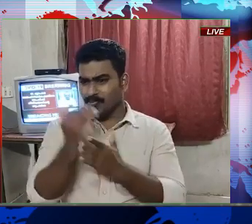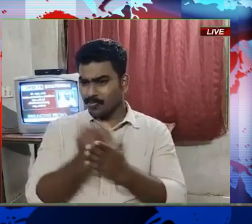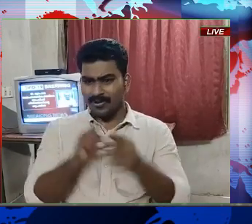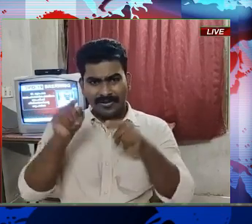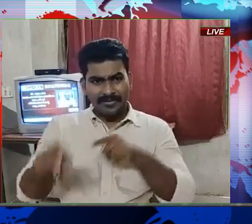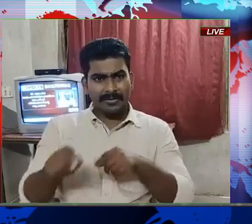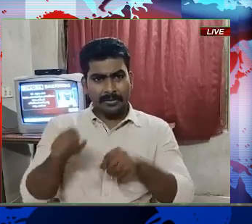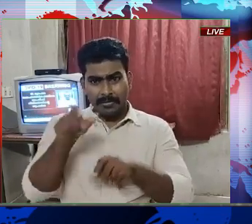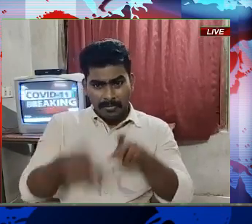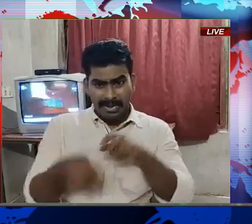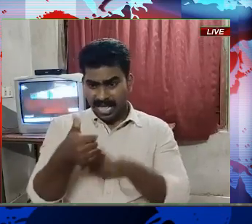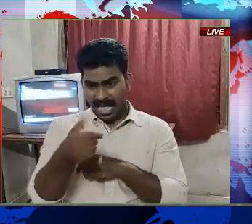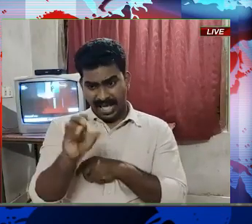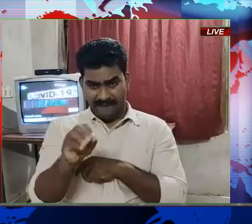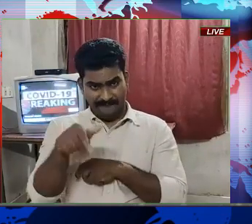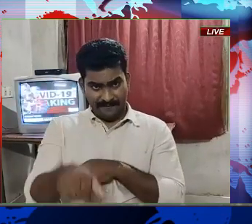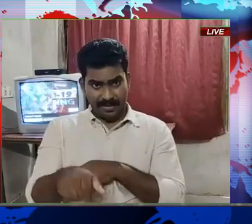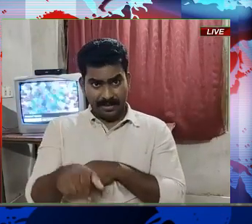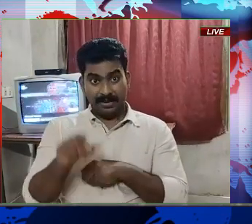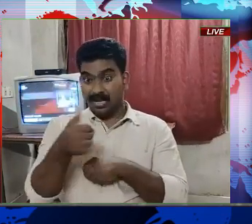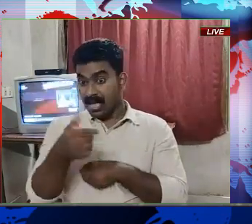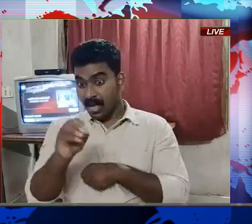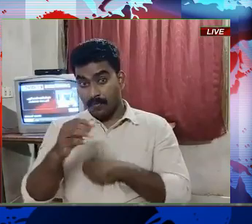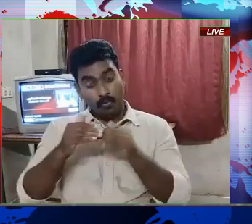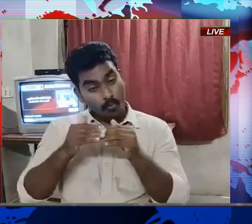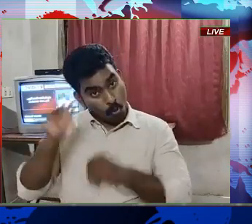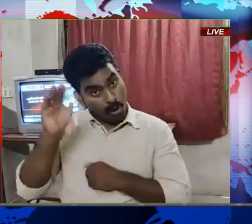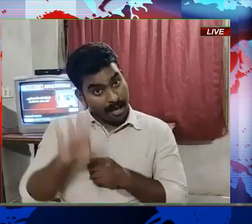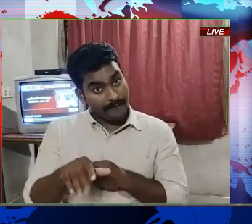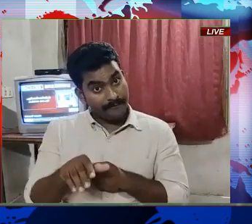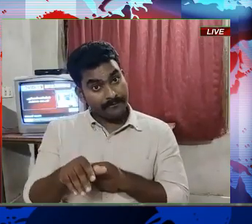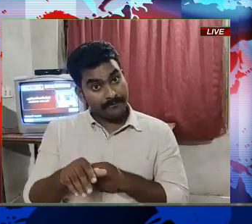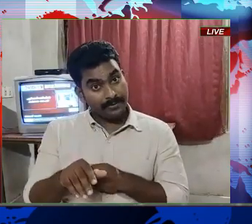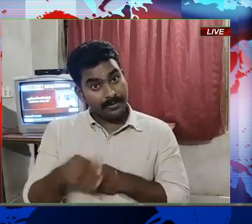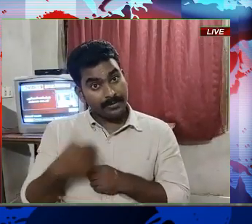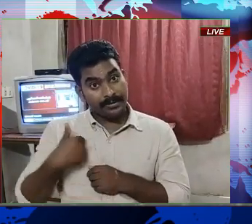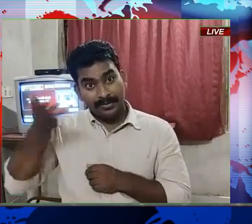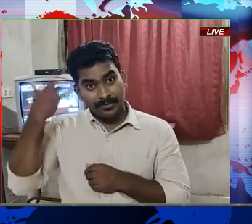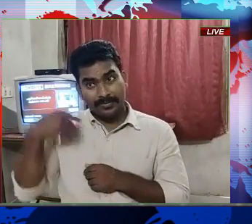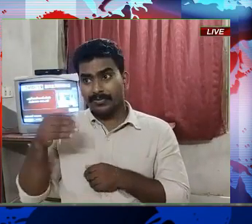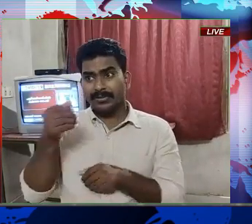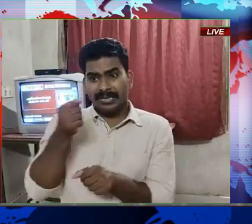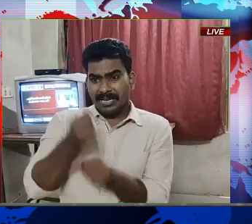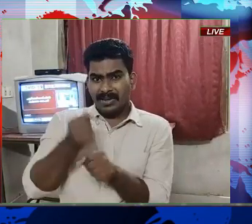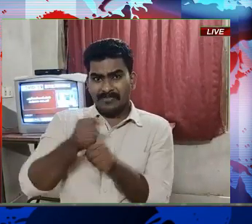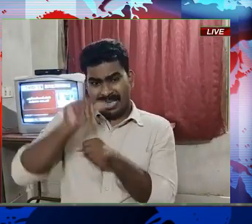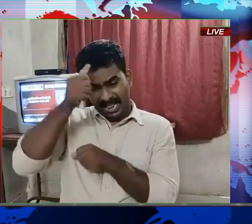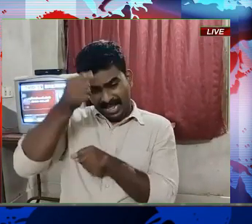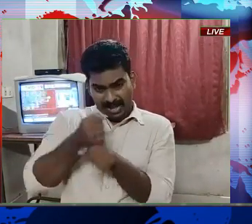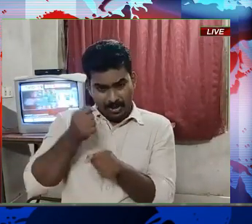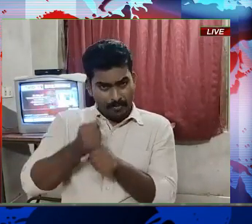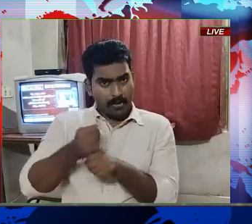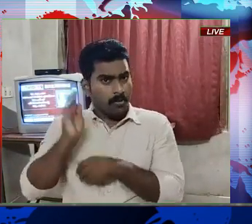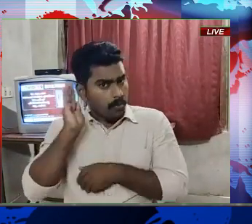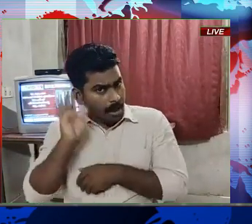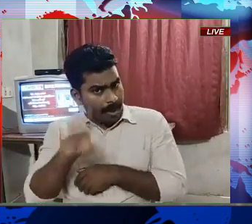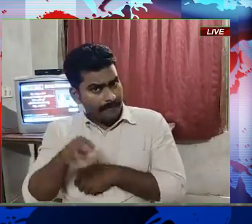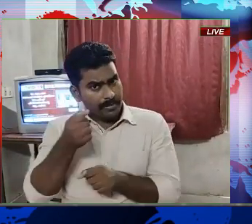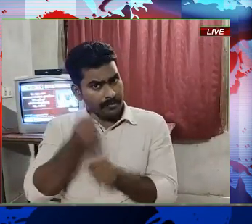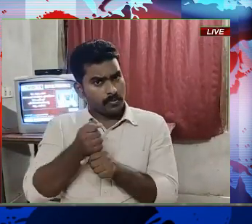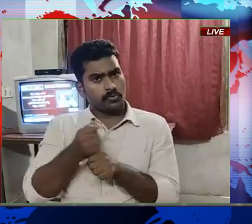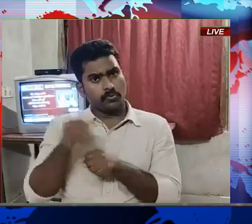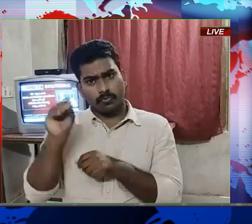ഉയരുന്നു. അത് അവിടുത്തെ ഗവൺമെൻറ്റുമായി നേരിട്ട് ബന്ധപ്പെടാൻ ചില പ്രയാസങ്ങളുണ്ട്. എങ്കിലും നോർക്ക